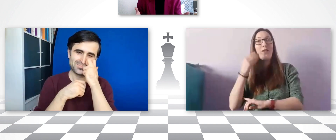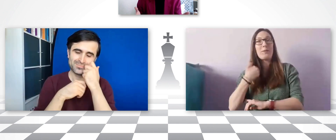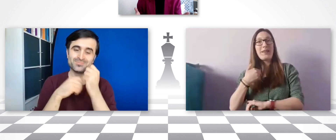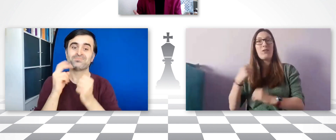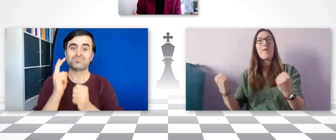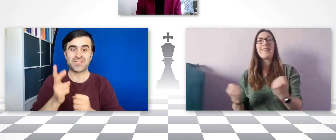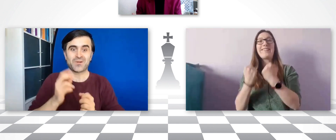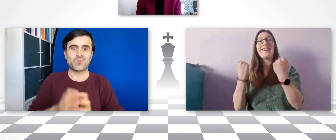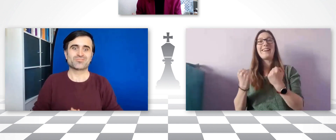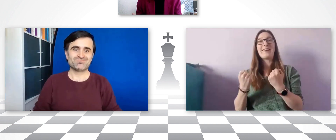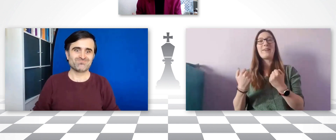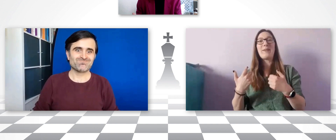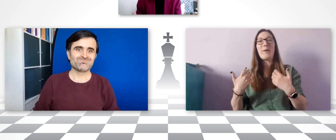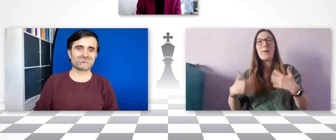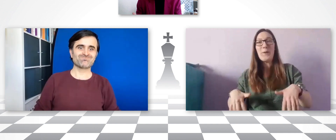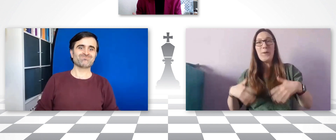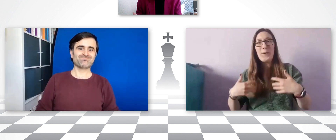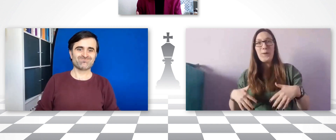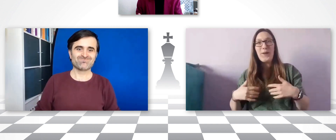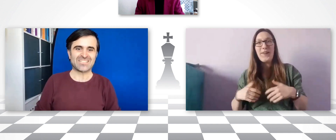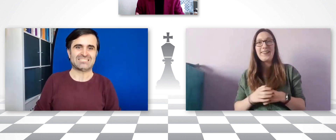natuurlijk een ongelofelijke